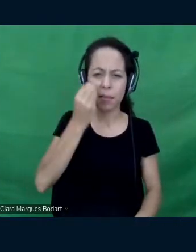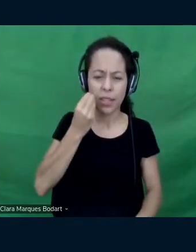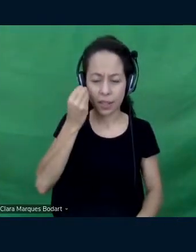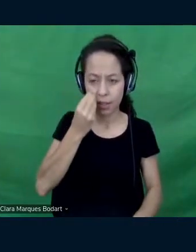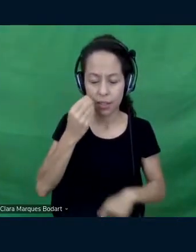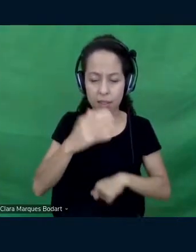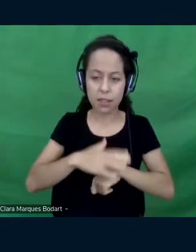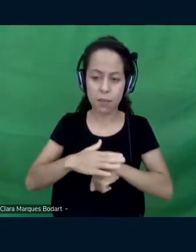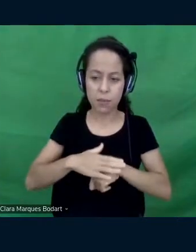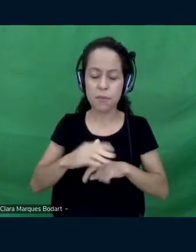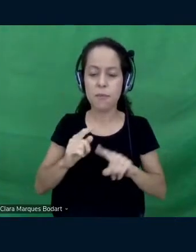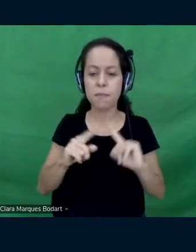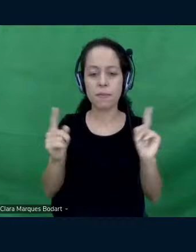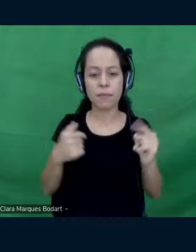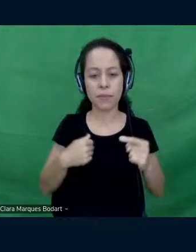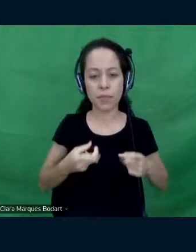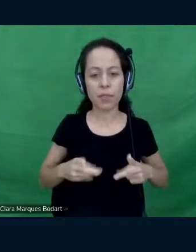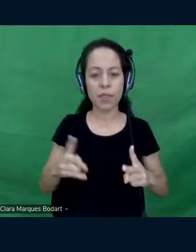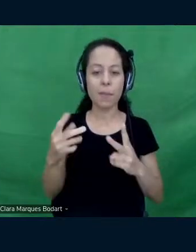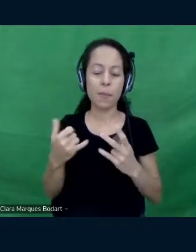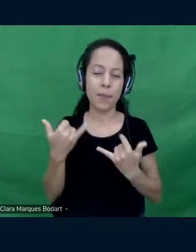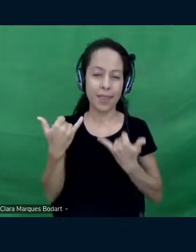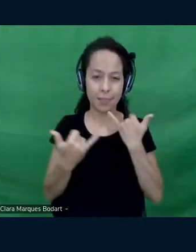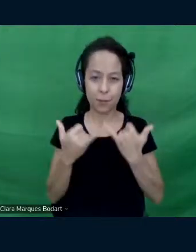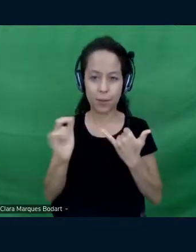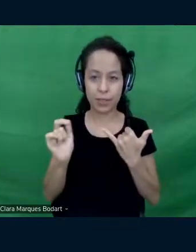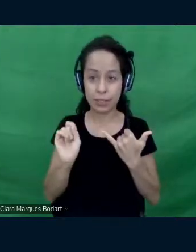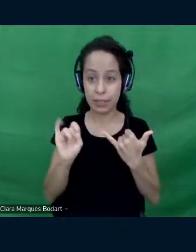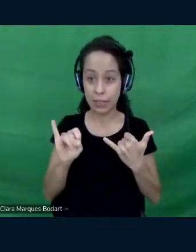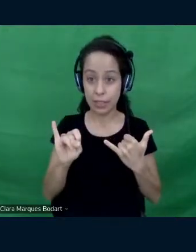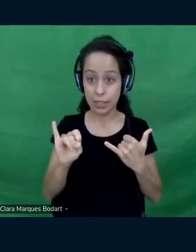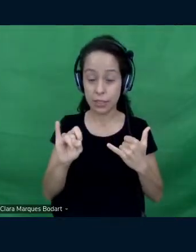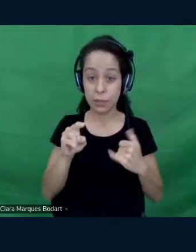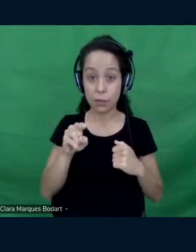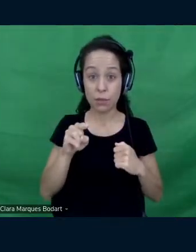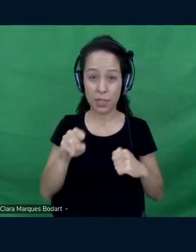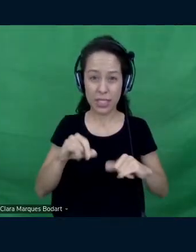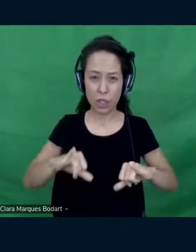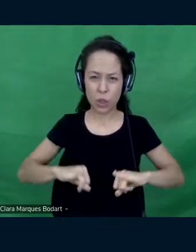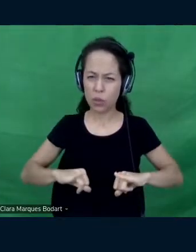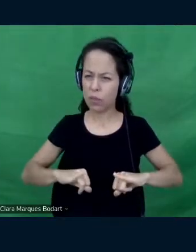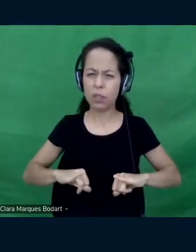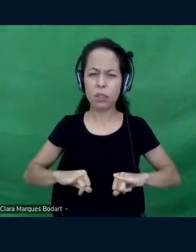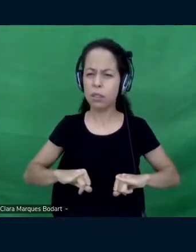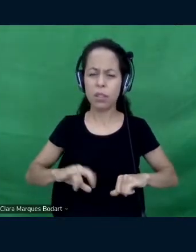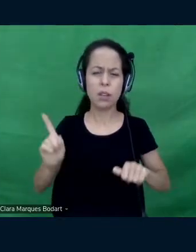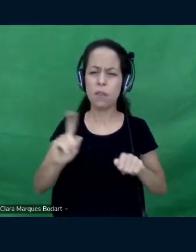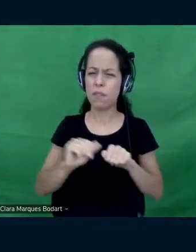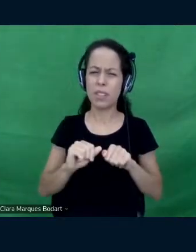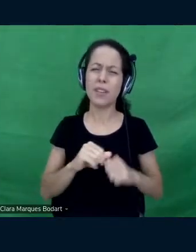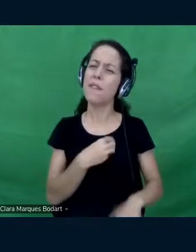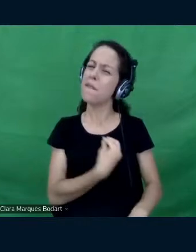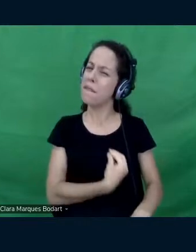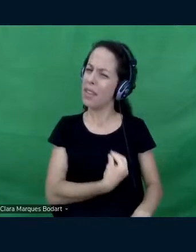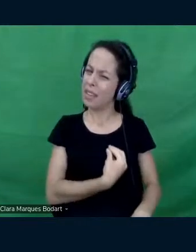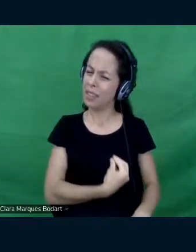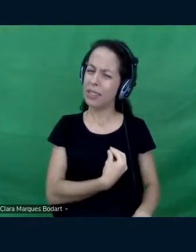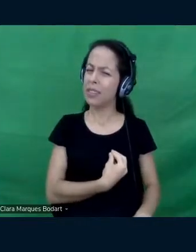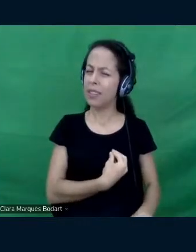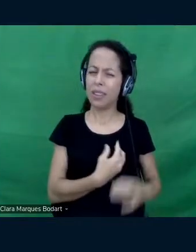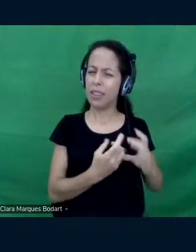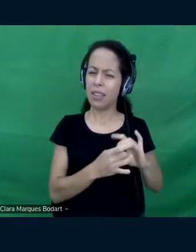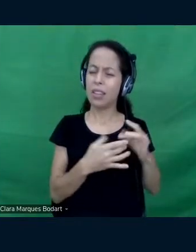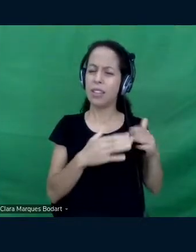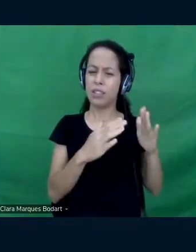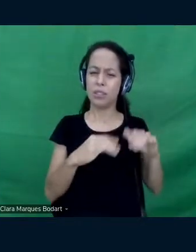Mas eu sempre brinco que se for para sofrer, não faça. Né? Deixa para sofrer na vida com aquelas coisas que a gente